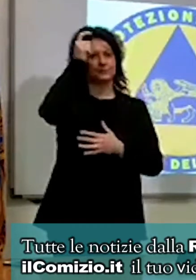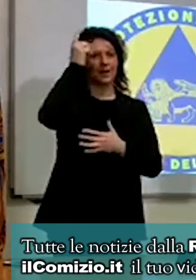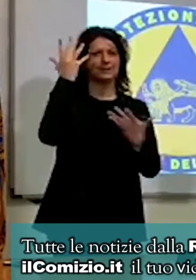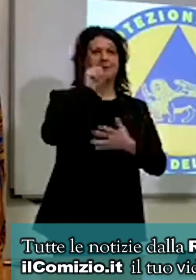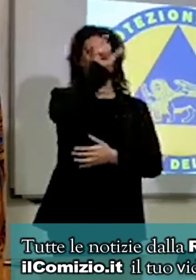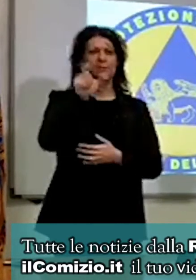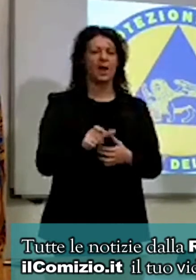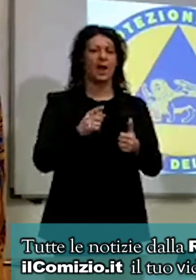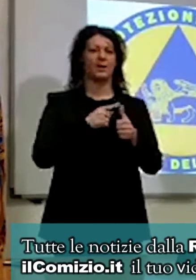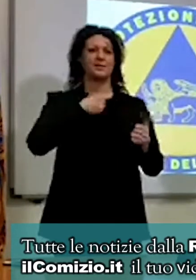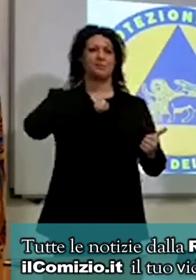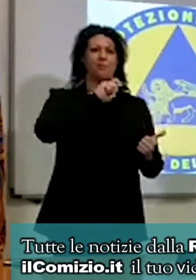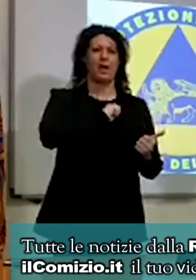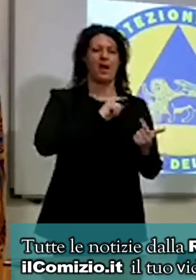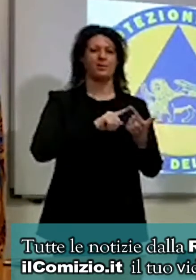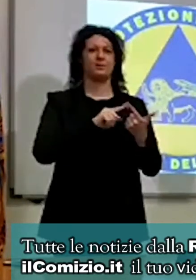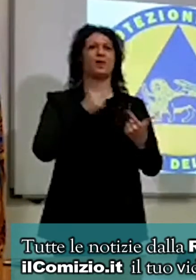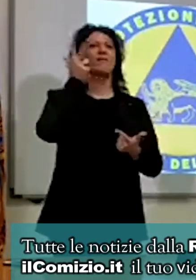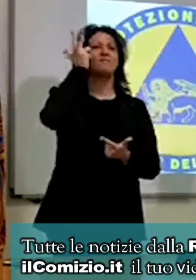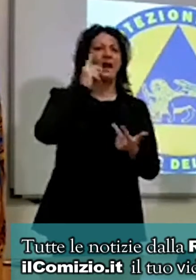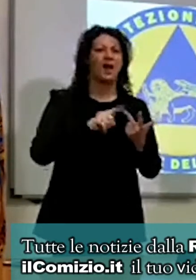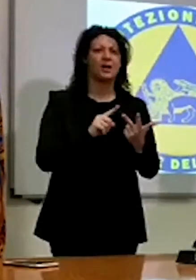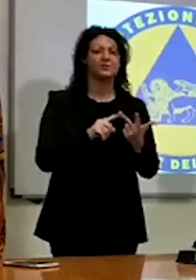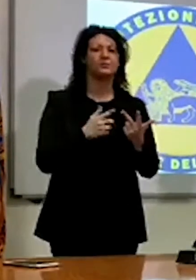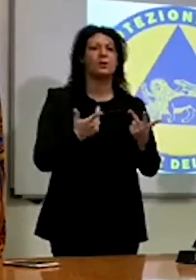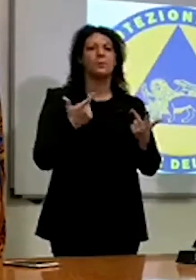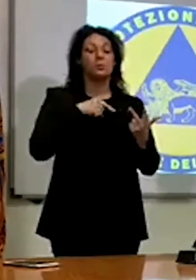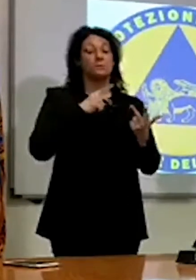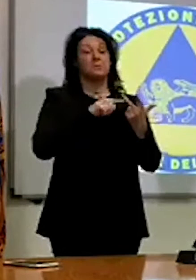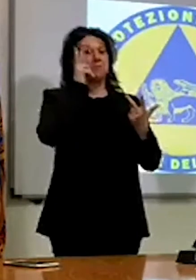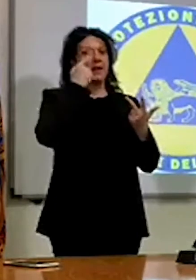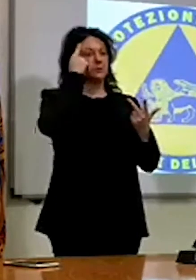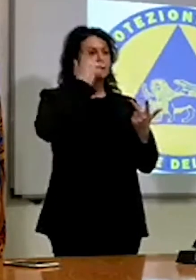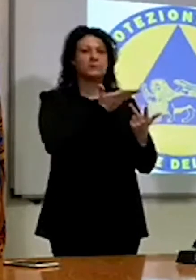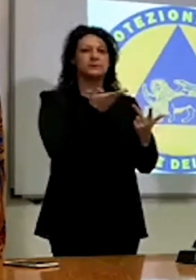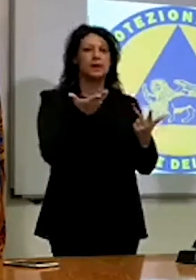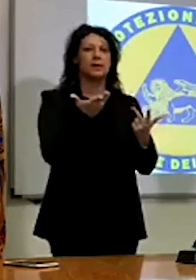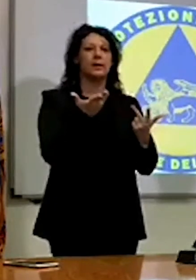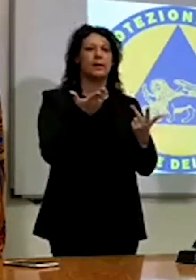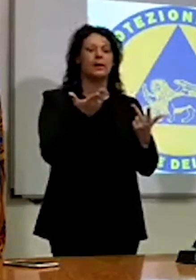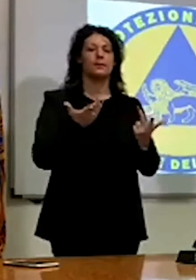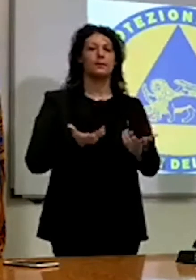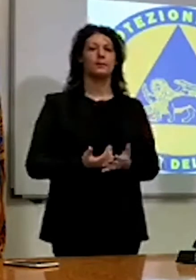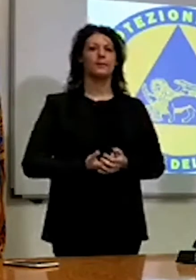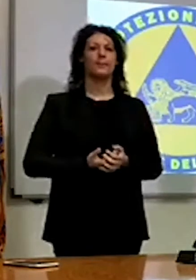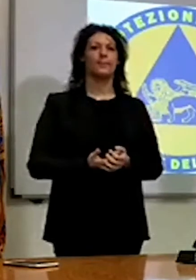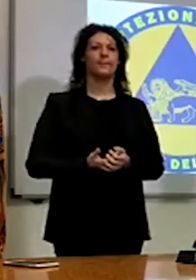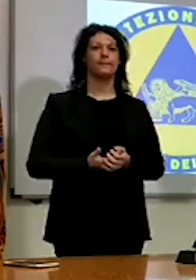spagna per conoscere che cosa faranno cioè stiamo veramente